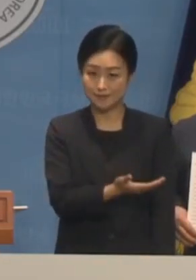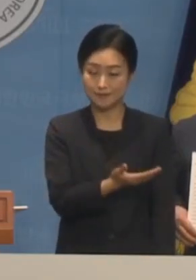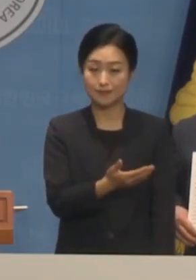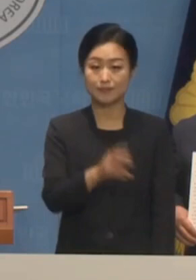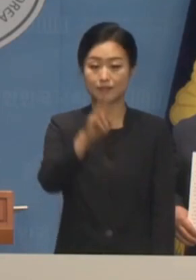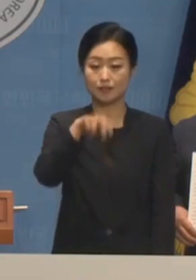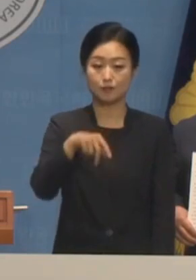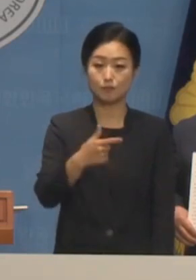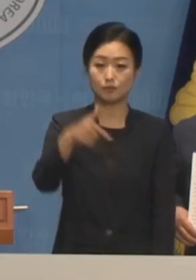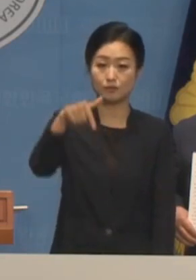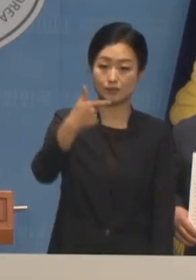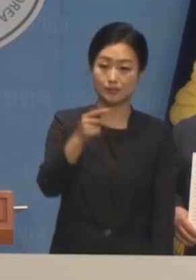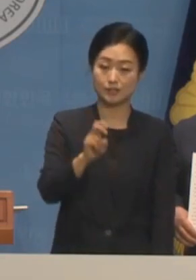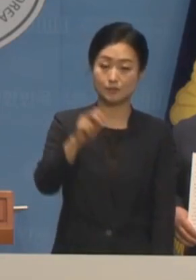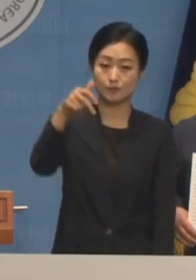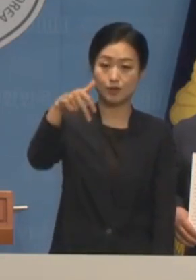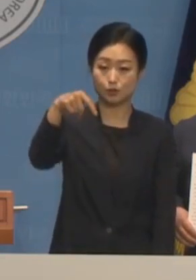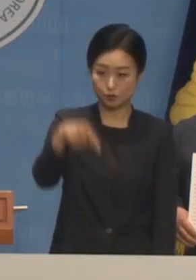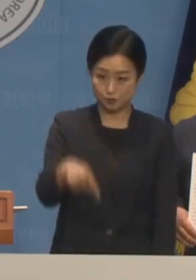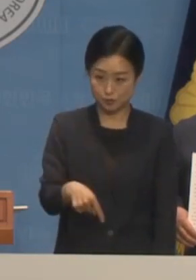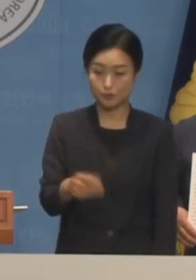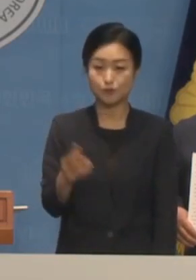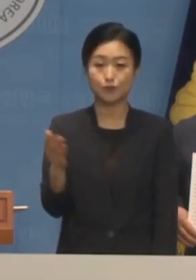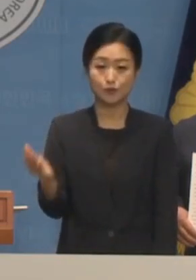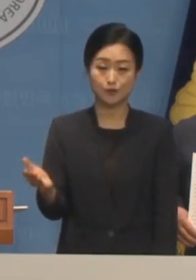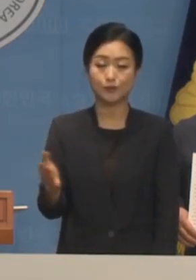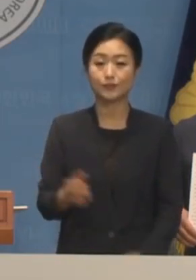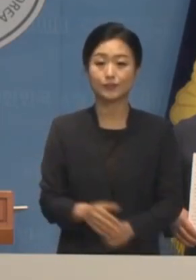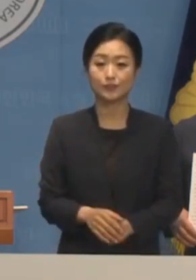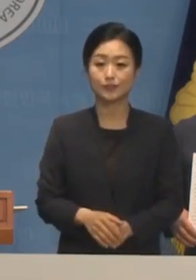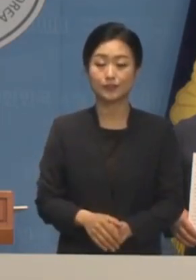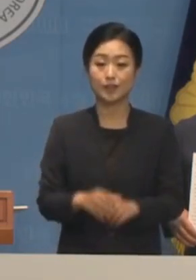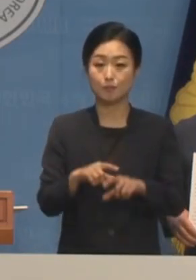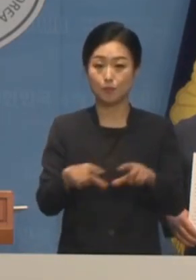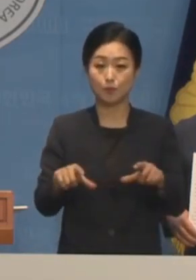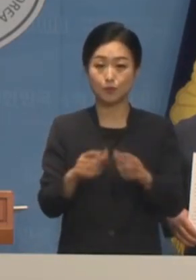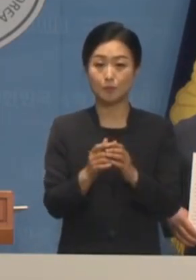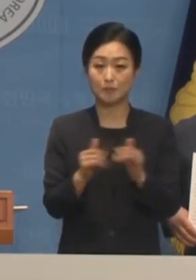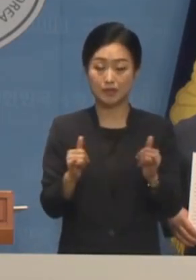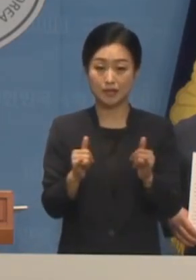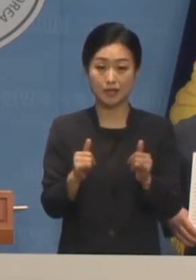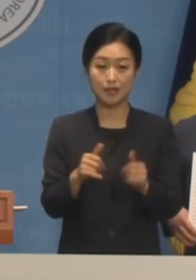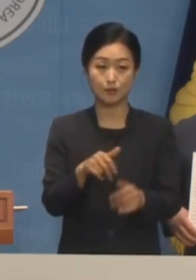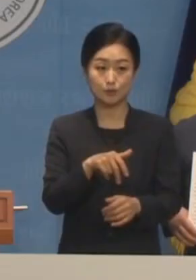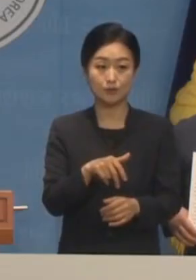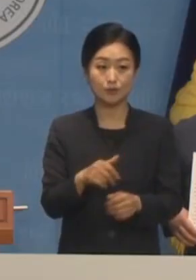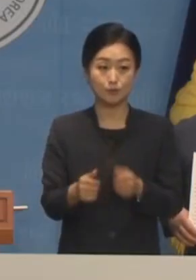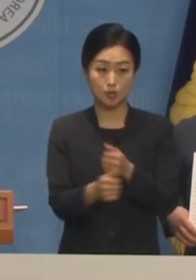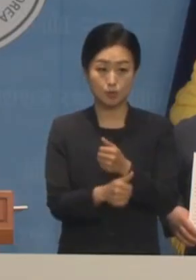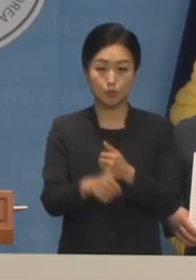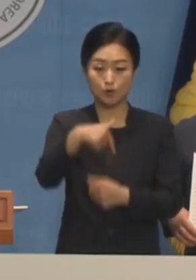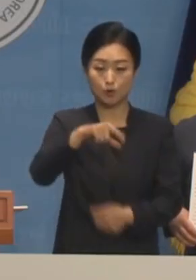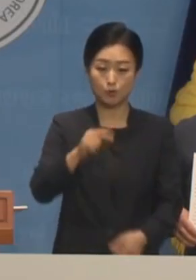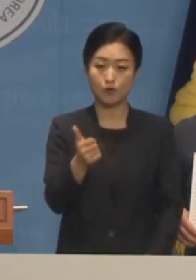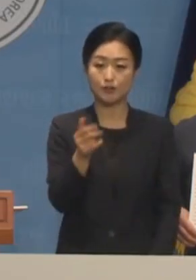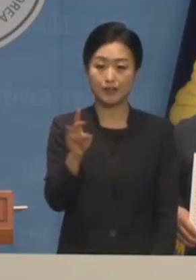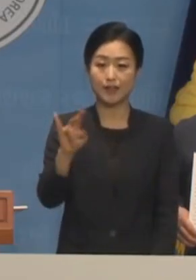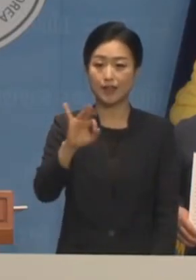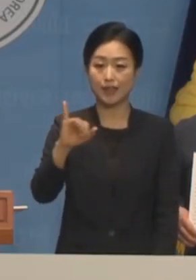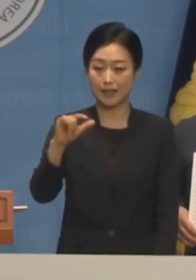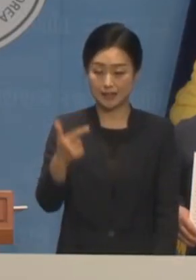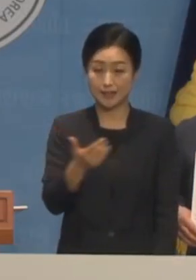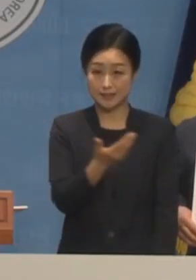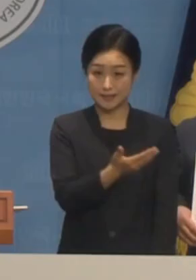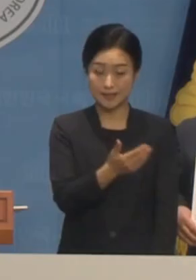문금주 위원님 오셨습니다 그리고 민간 위원인 권혜 위원님 오셨습니다